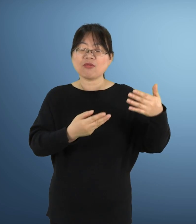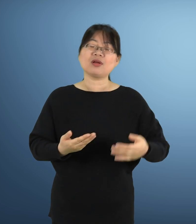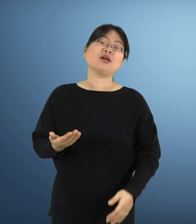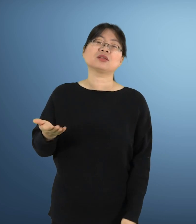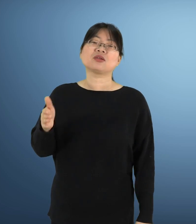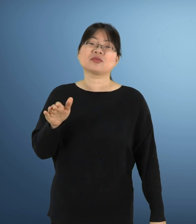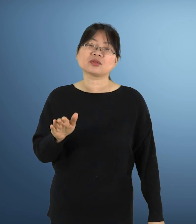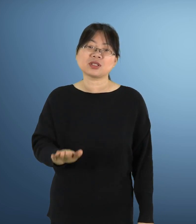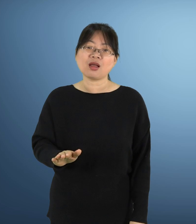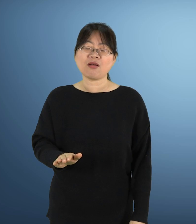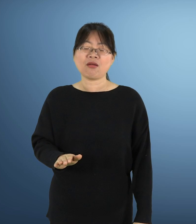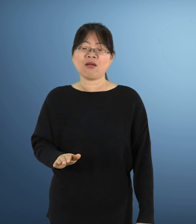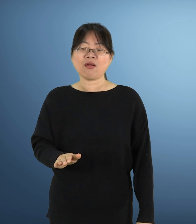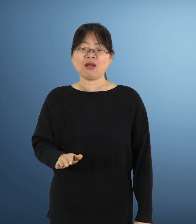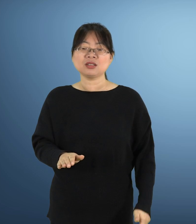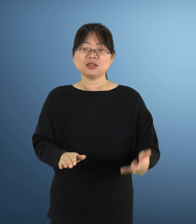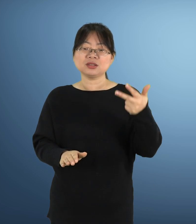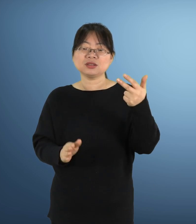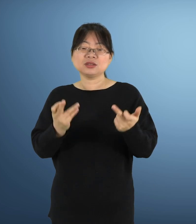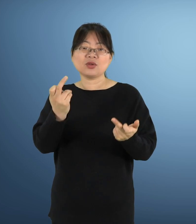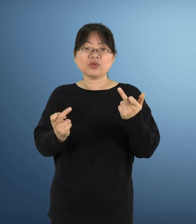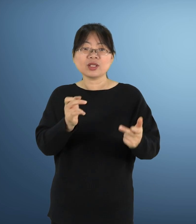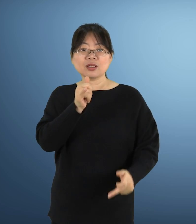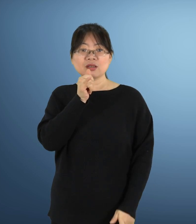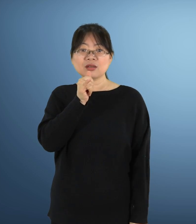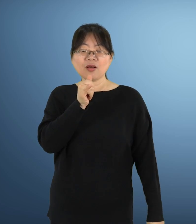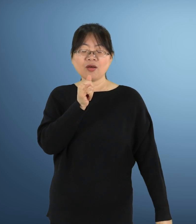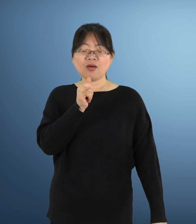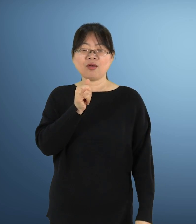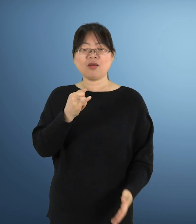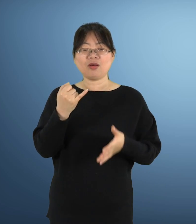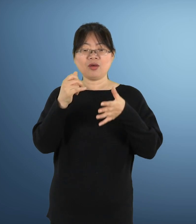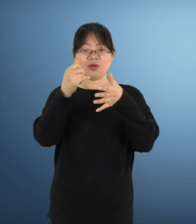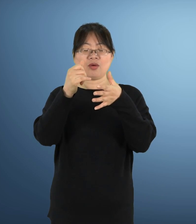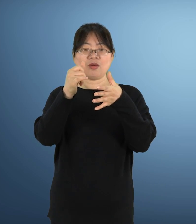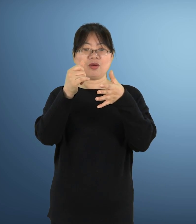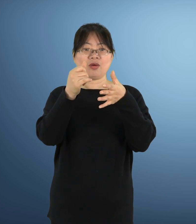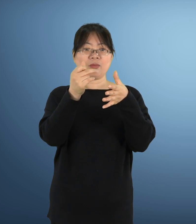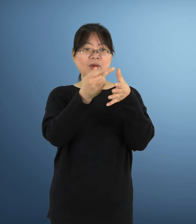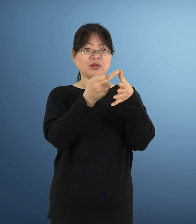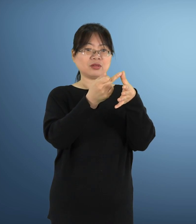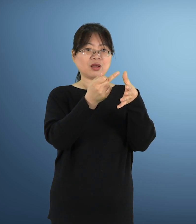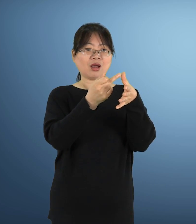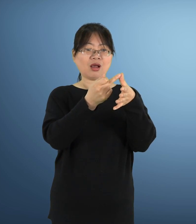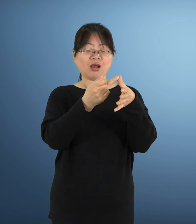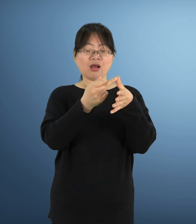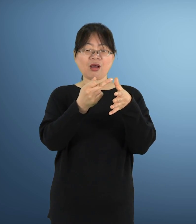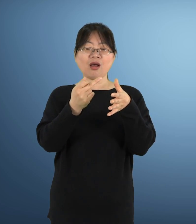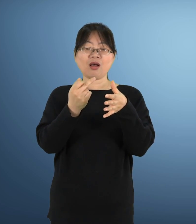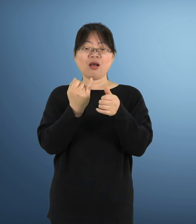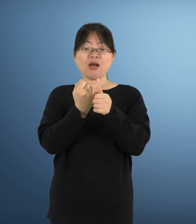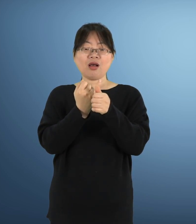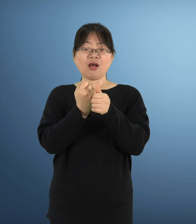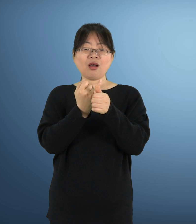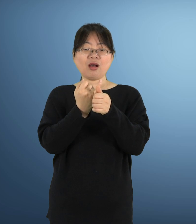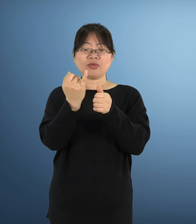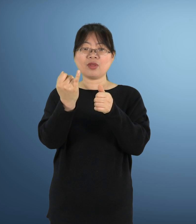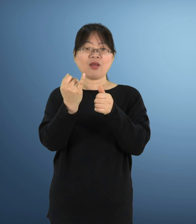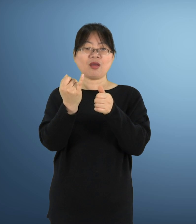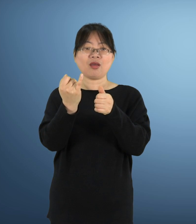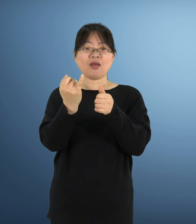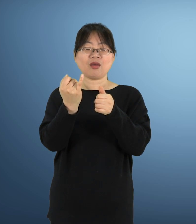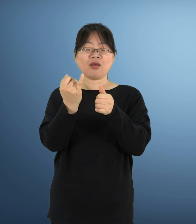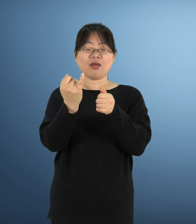그런데 칠형제가 있었는데 마지가 아내를 취하였다가 자식이 없이 죽고 그